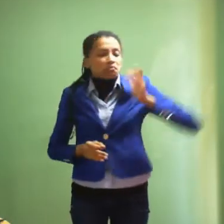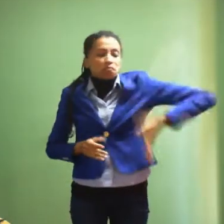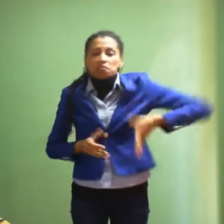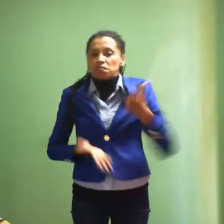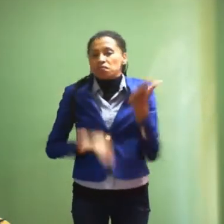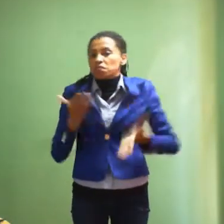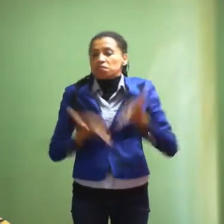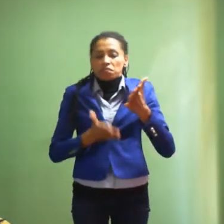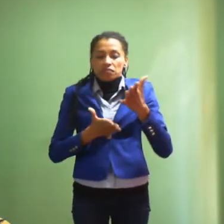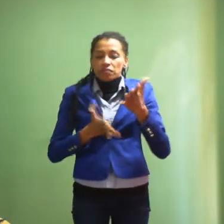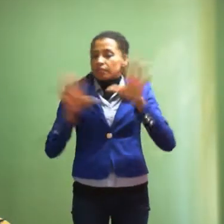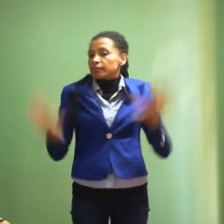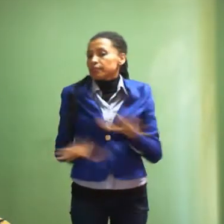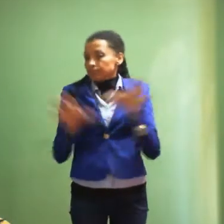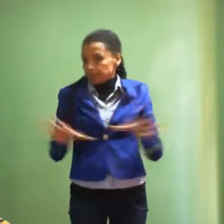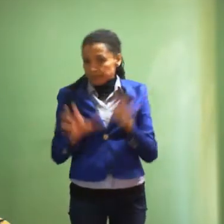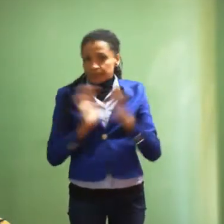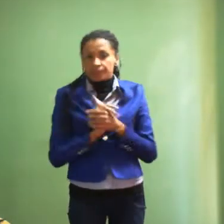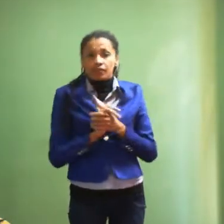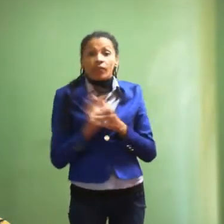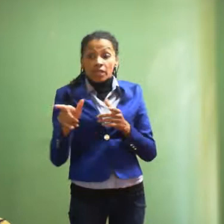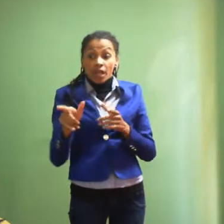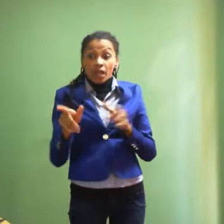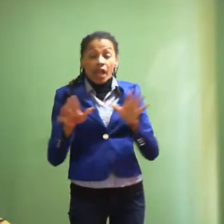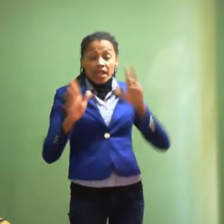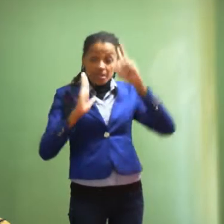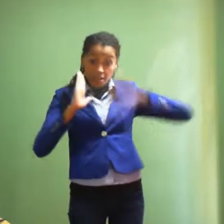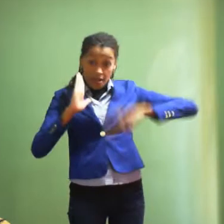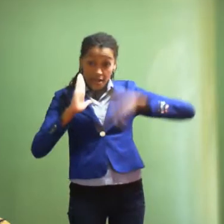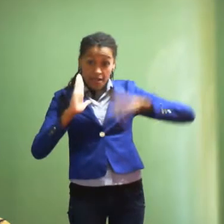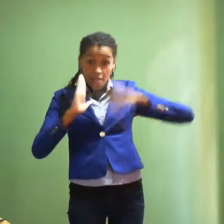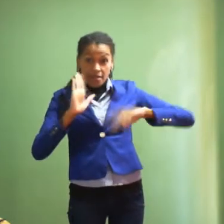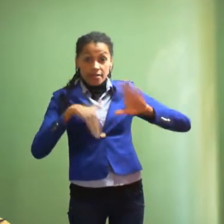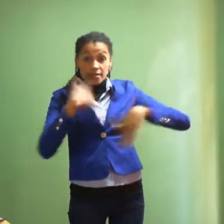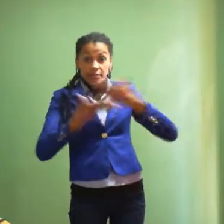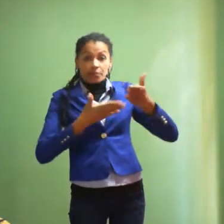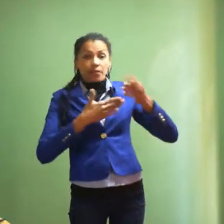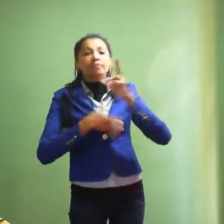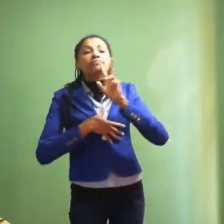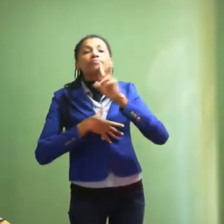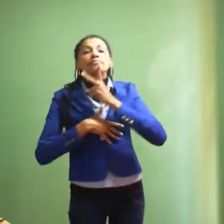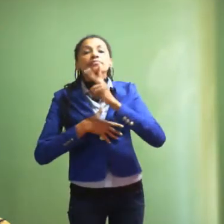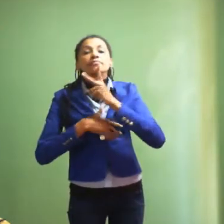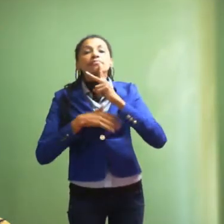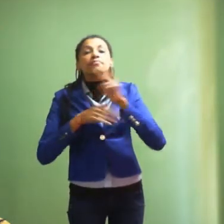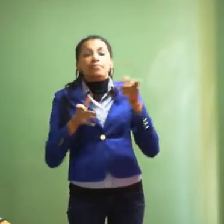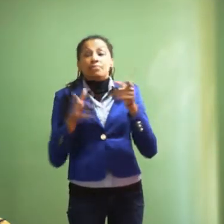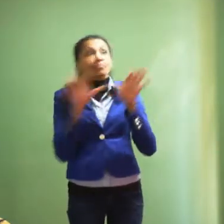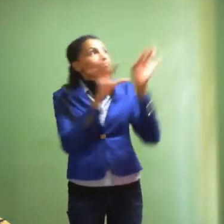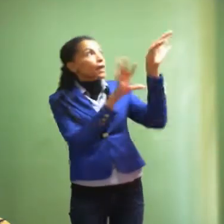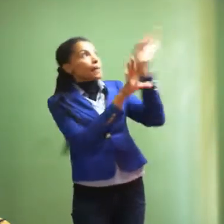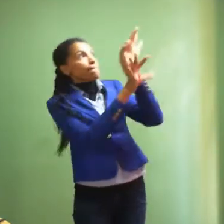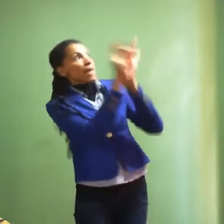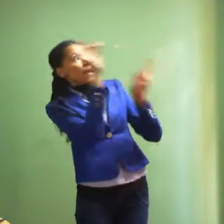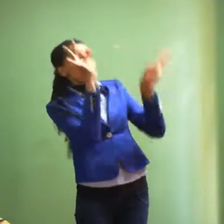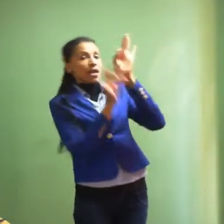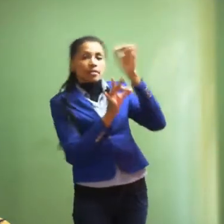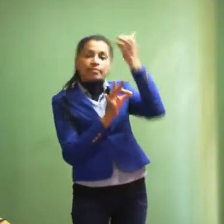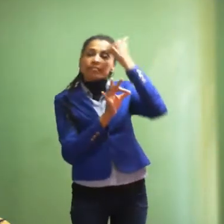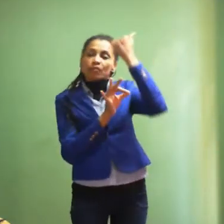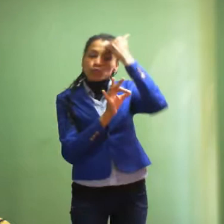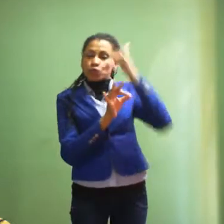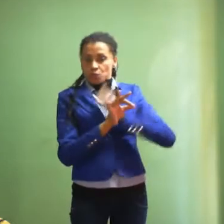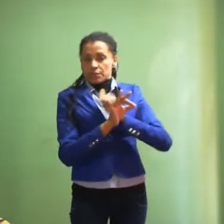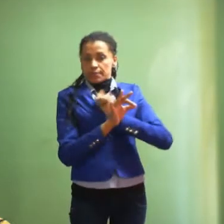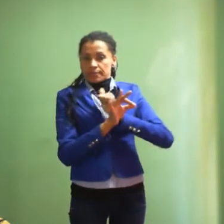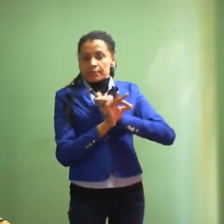haciendo, para que después se saque ese vocabulario clave que salió de esa actividad. Entonces la profesora puede ir, a